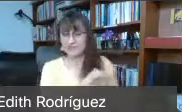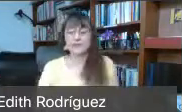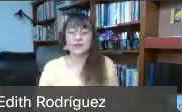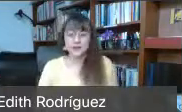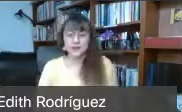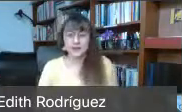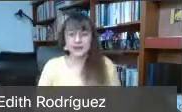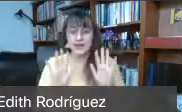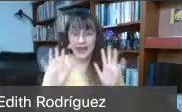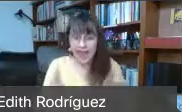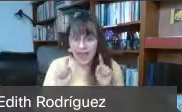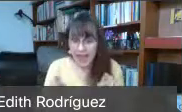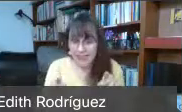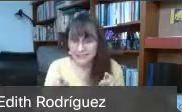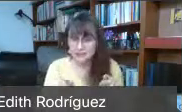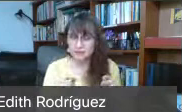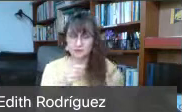de señas colombiana.